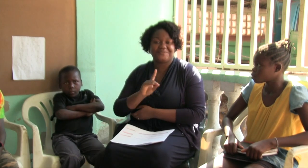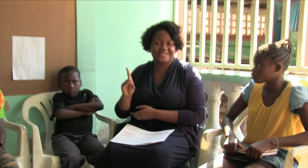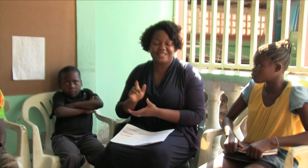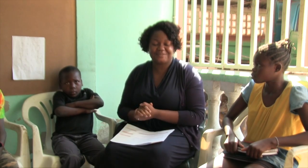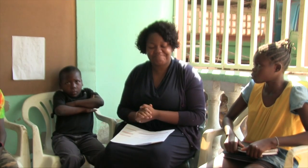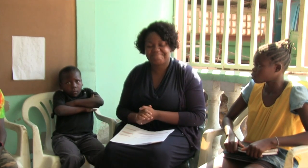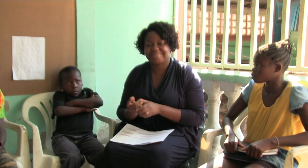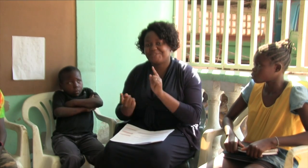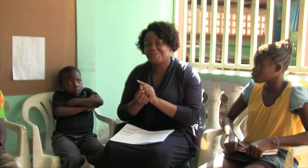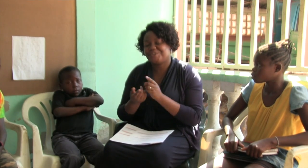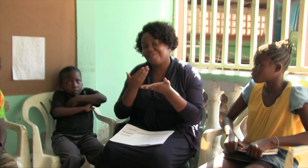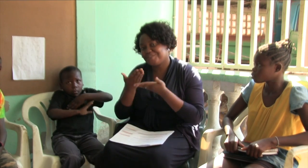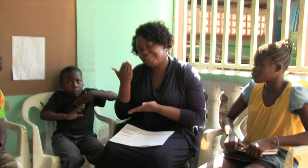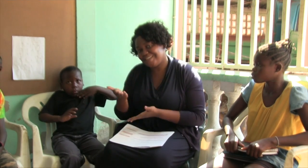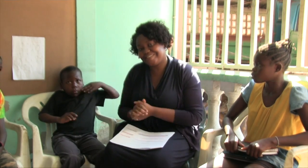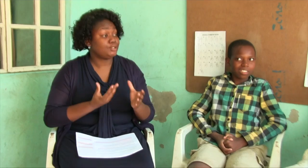deficiência.